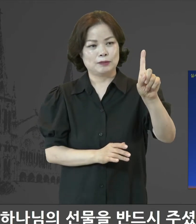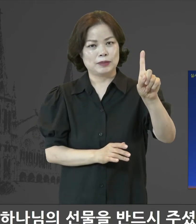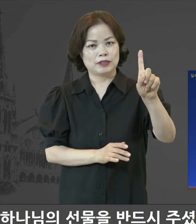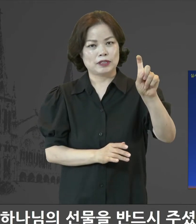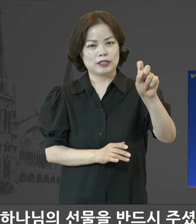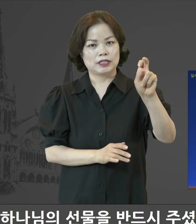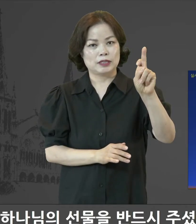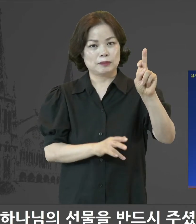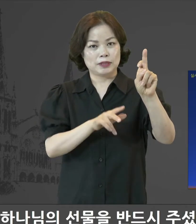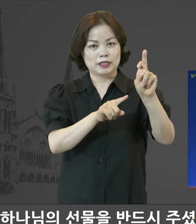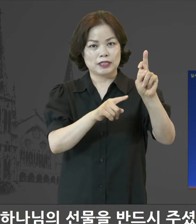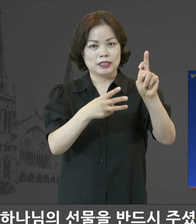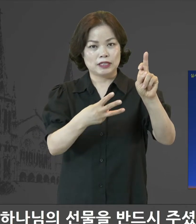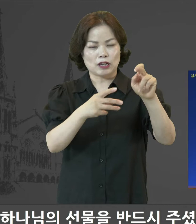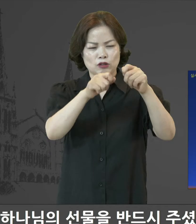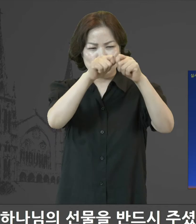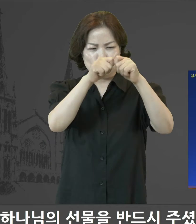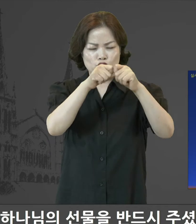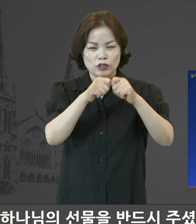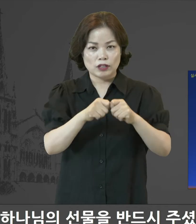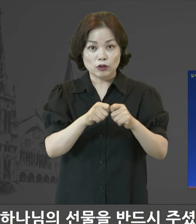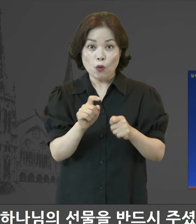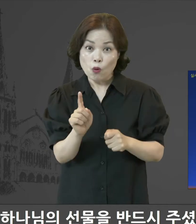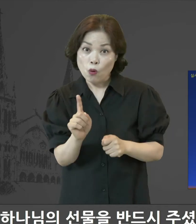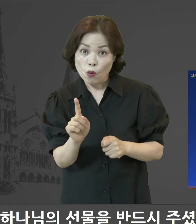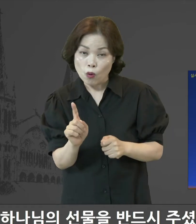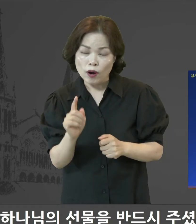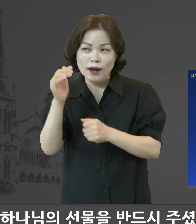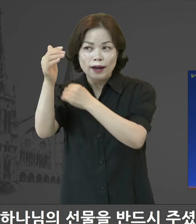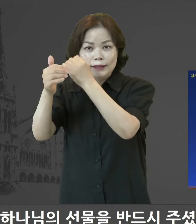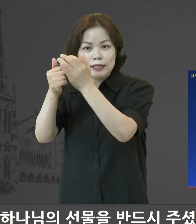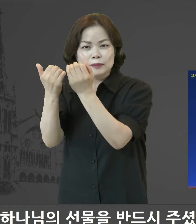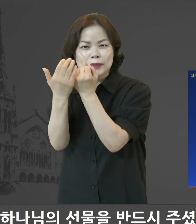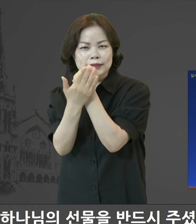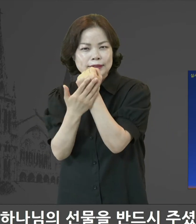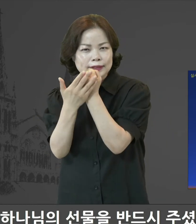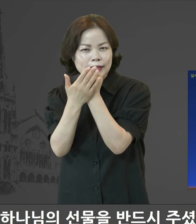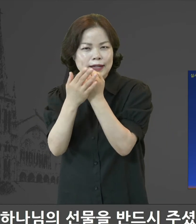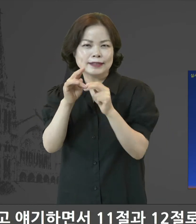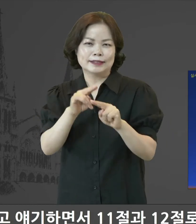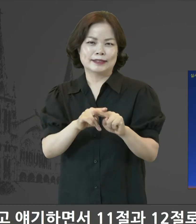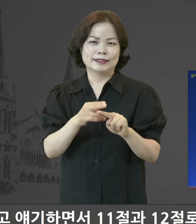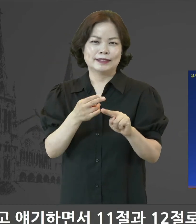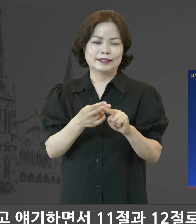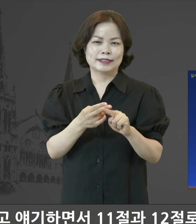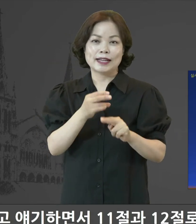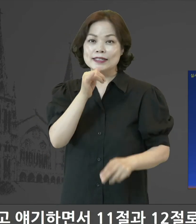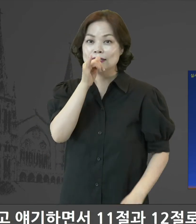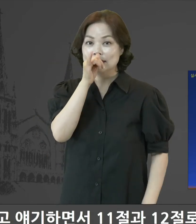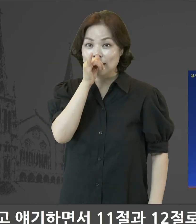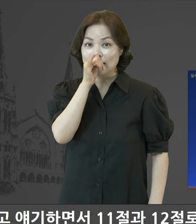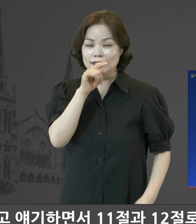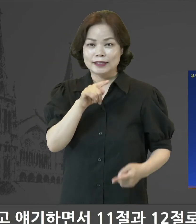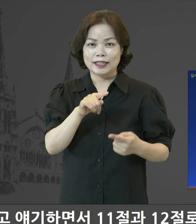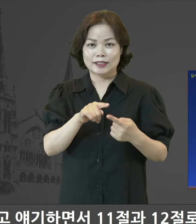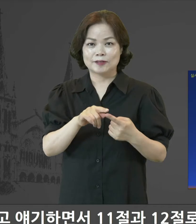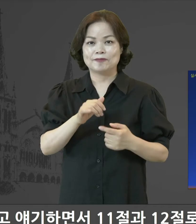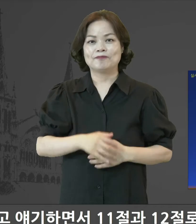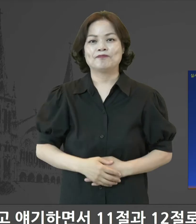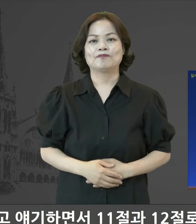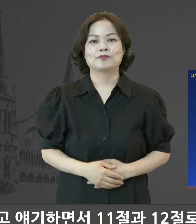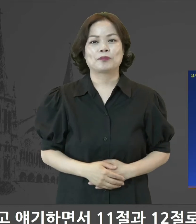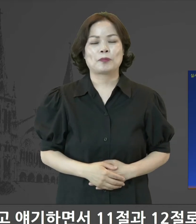가보면 구체적으로 어떻게 하나님의 은혜가, 은사가 세워지는가에 관한 가르침이 나오게